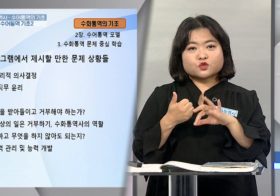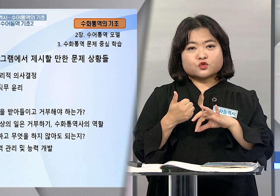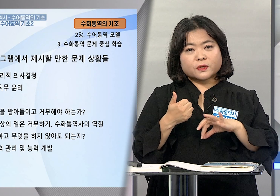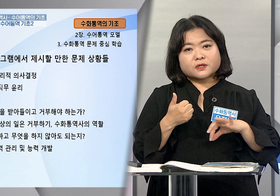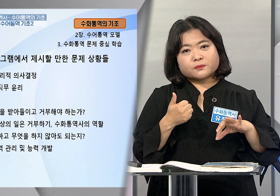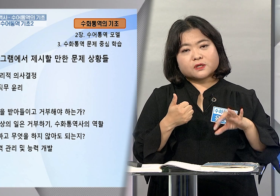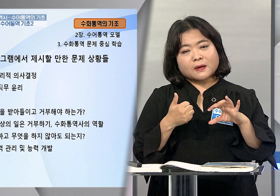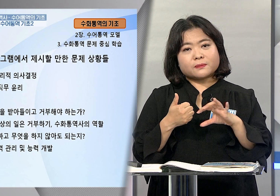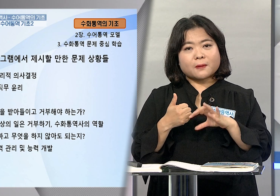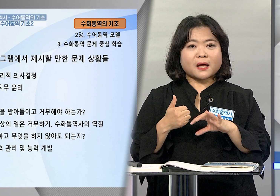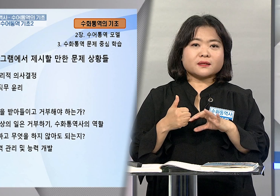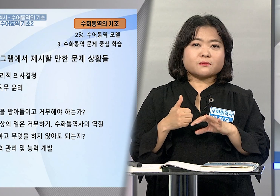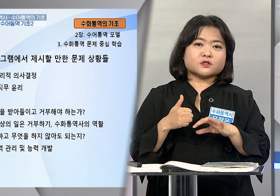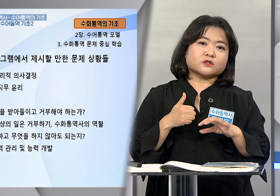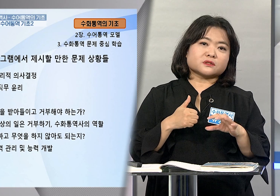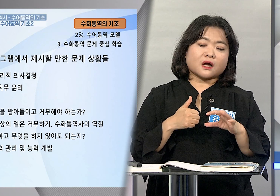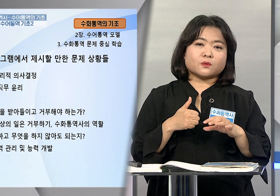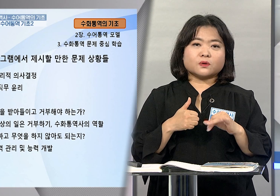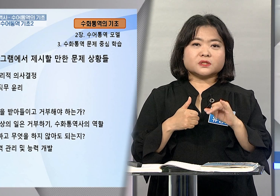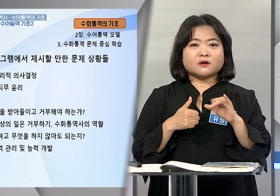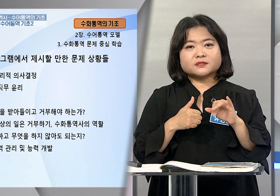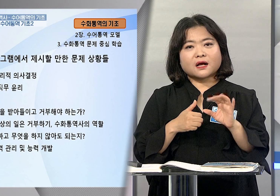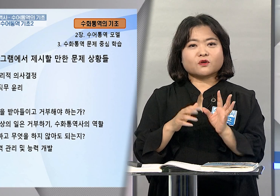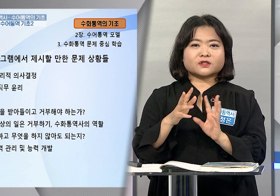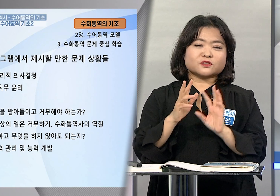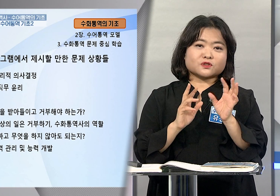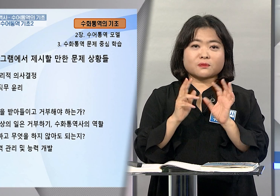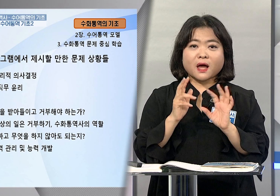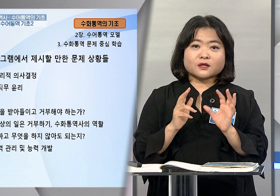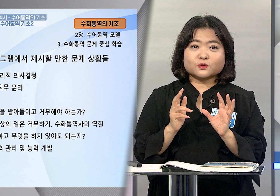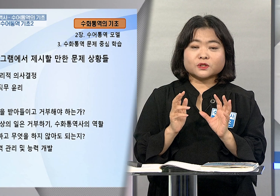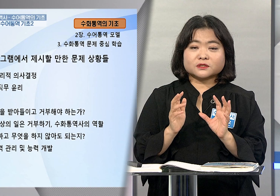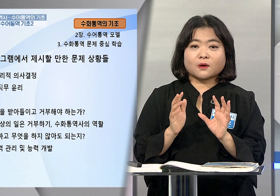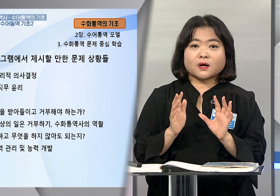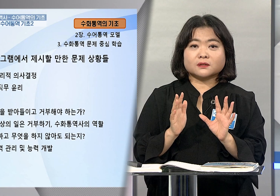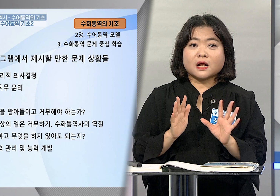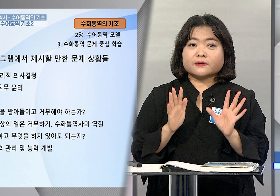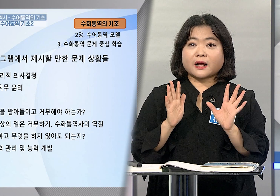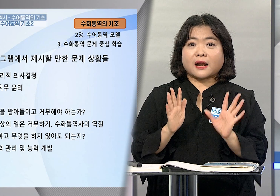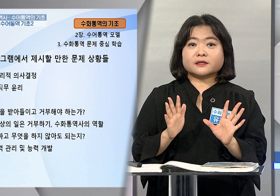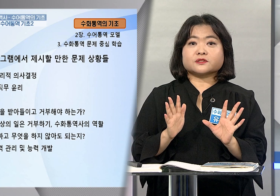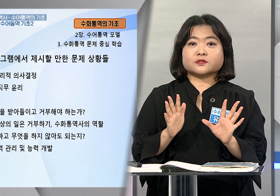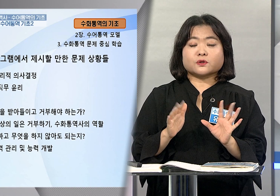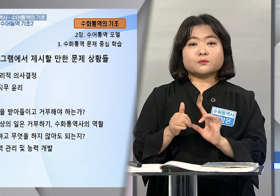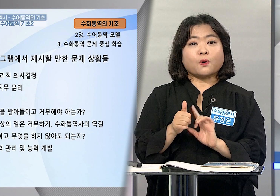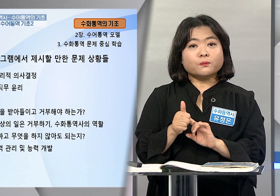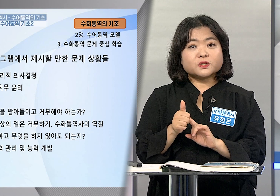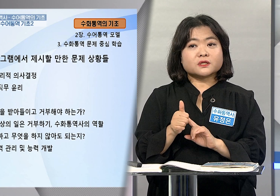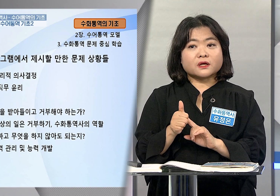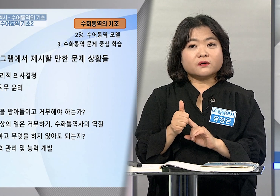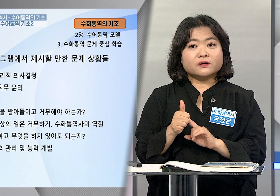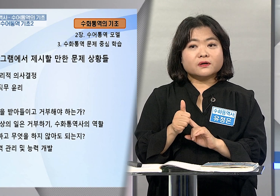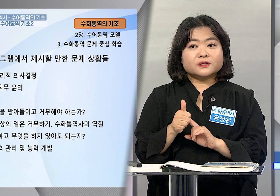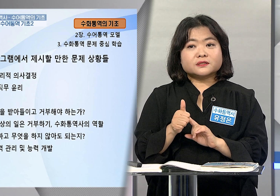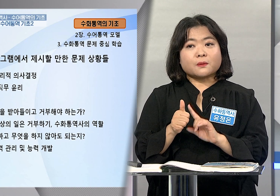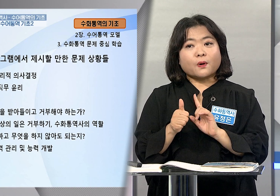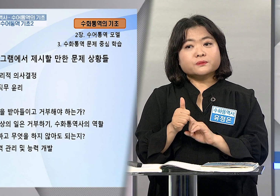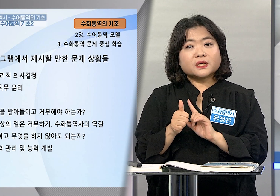주변 사람들을 만나며 설득하고 이 여자가 어떻게 저떻게 막 이러고 있는 상황을 내가 알게 됐어요. 이건 범죄잖아요. 자,